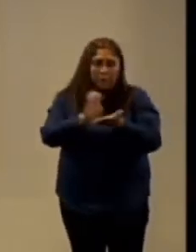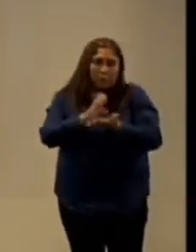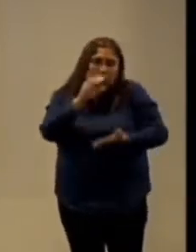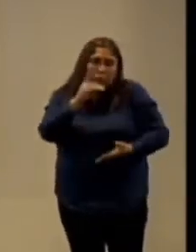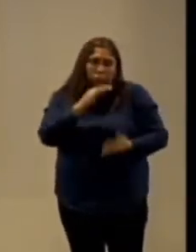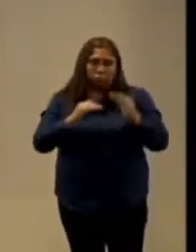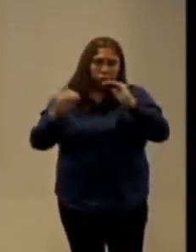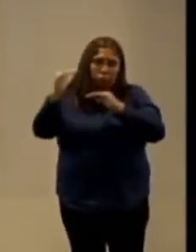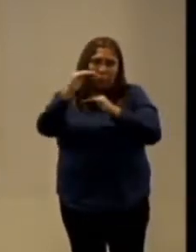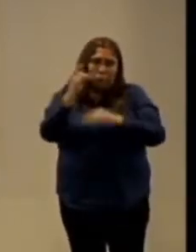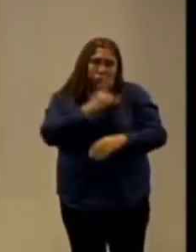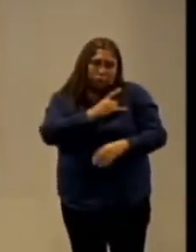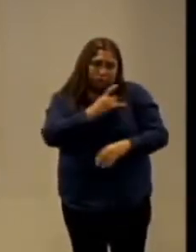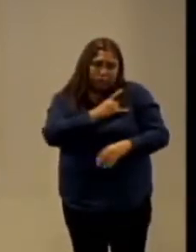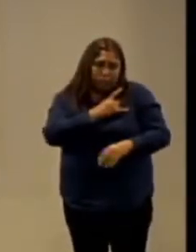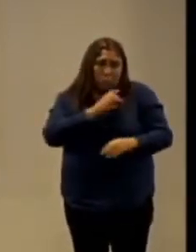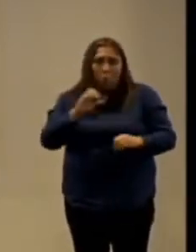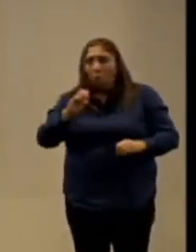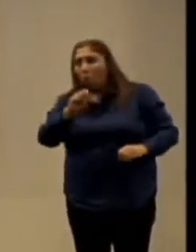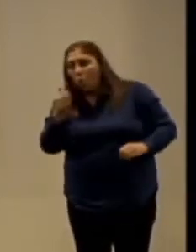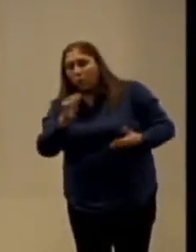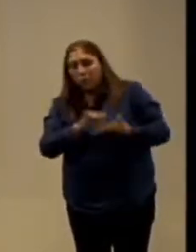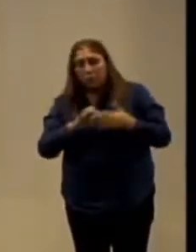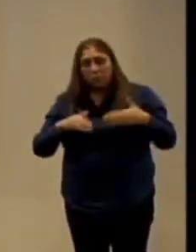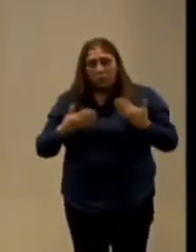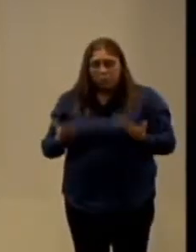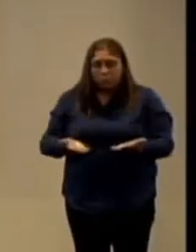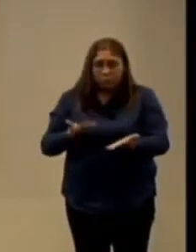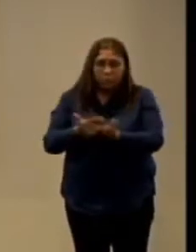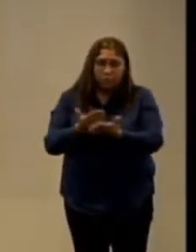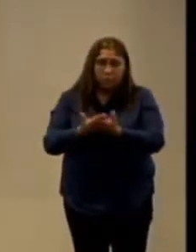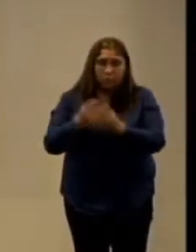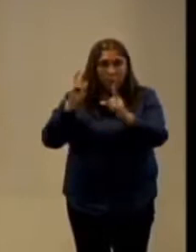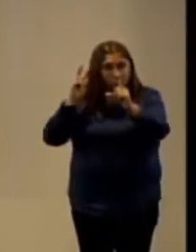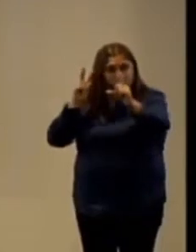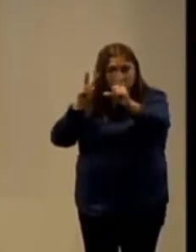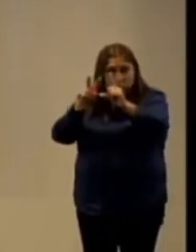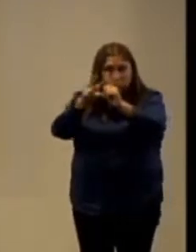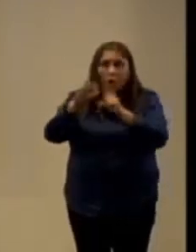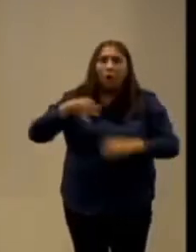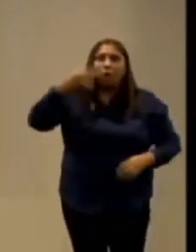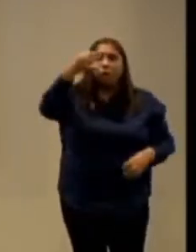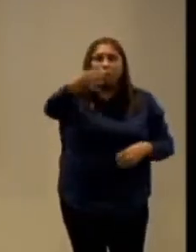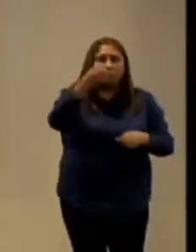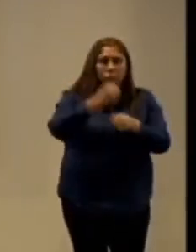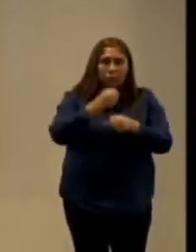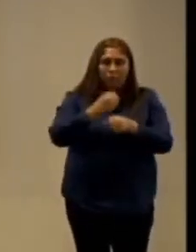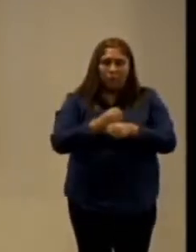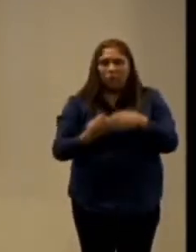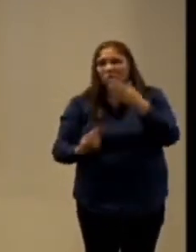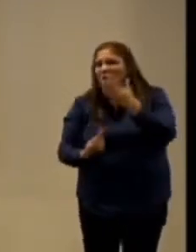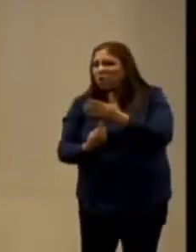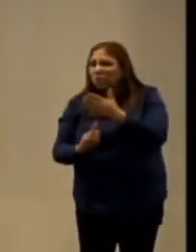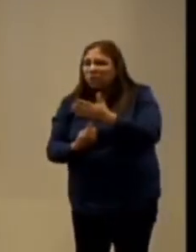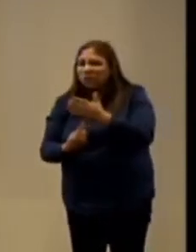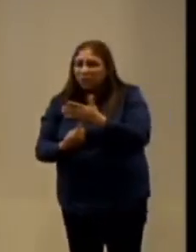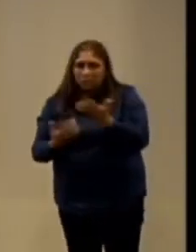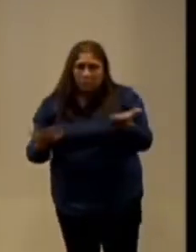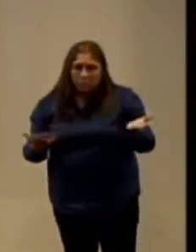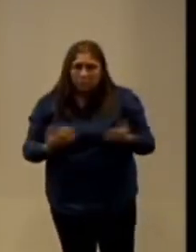otras modalidades de educación que podamos ofrecer también con miras a empleabilidad, como son las técnico-productivas, ¿no es cierto?